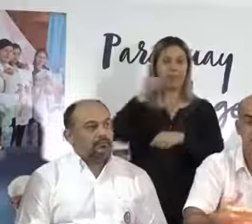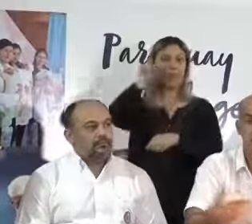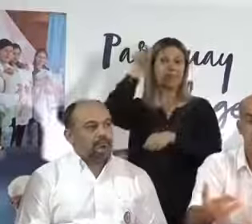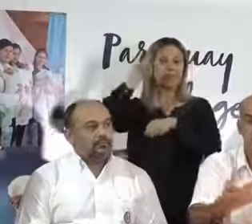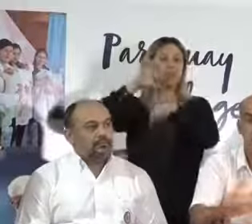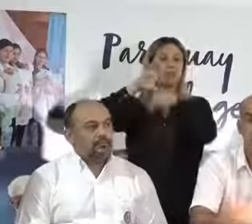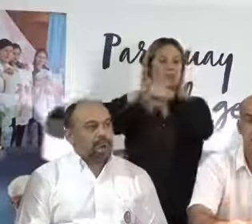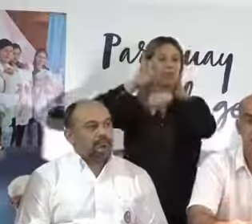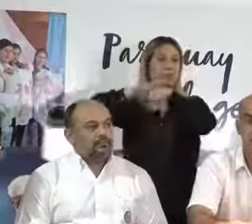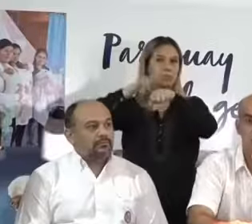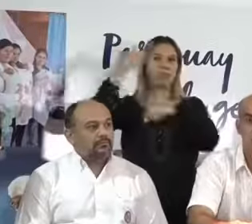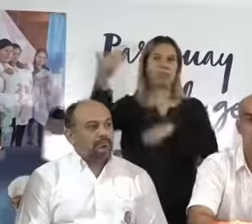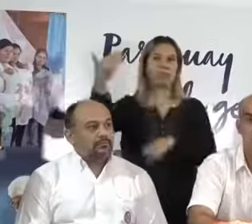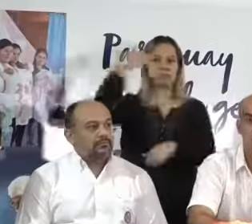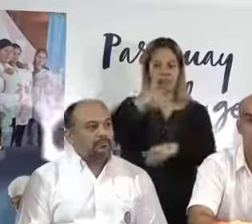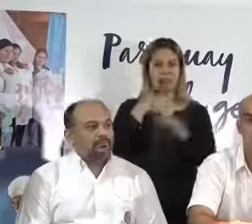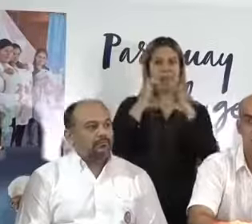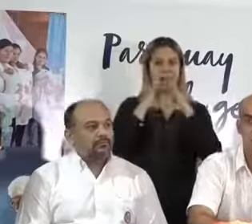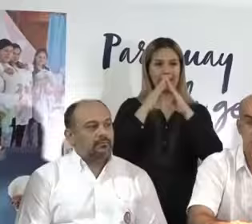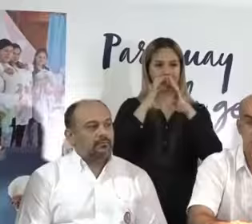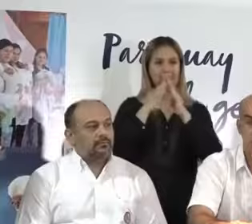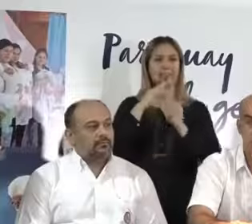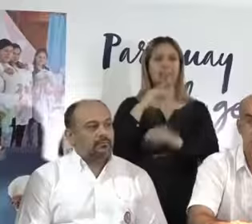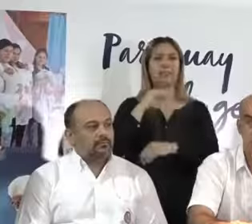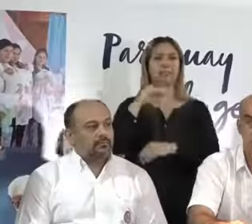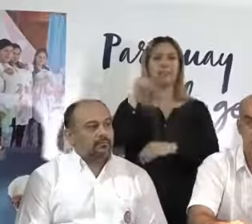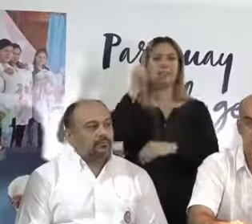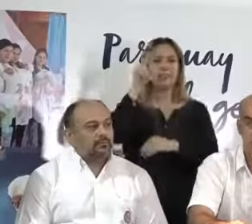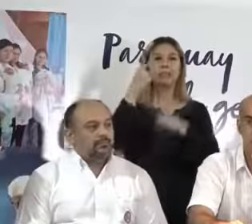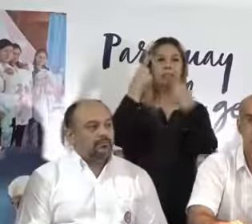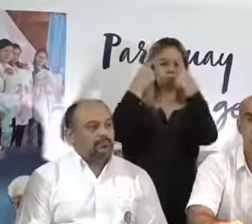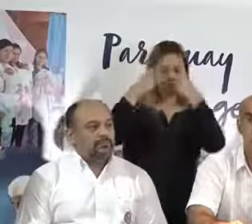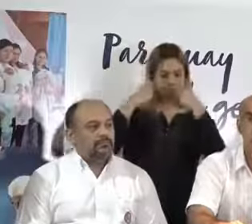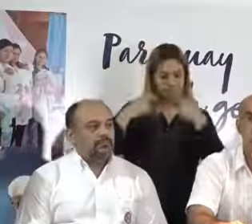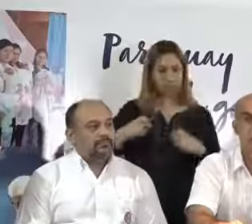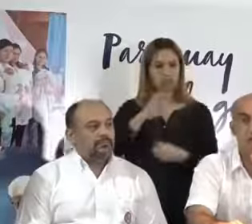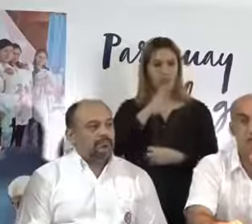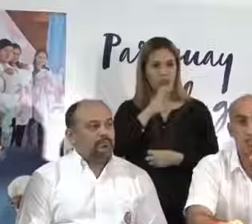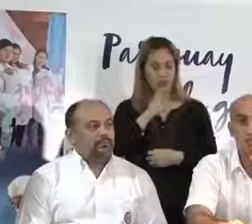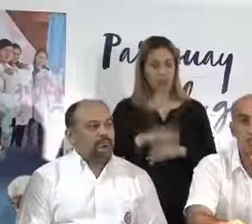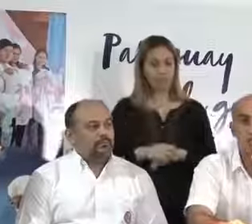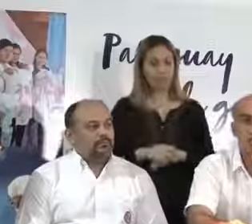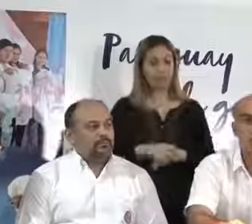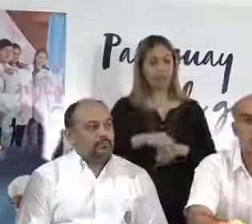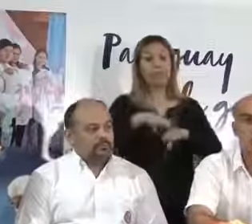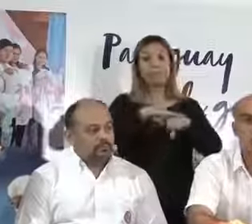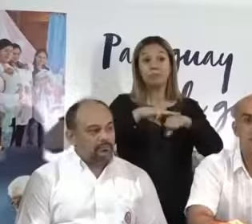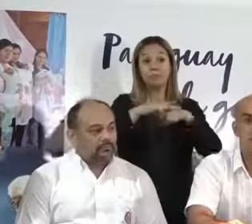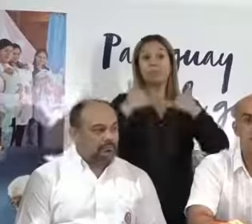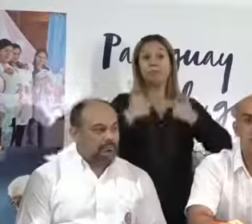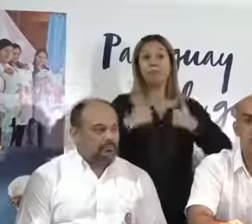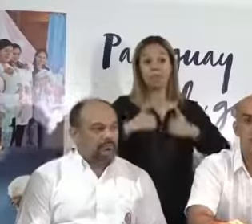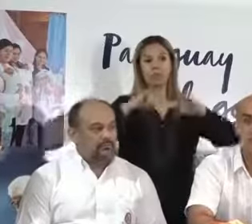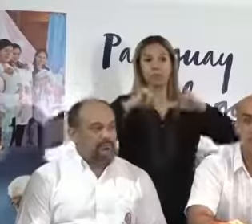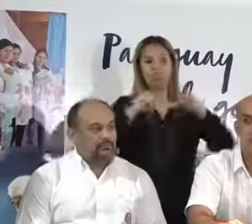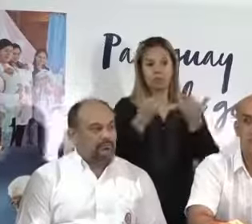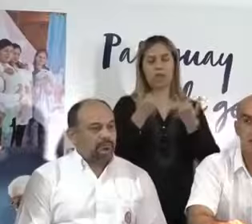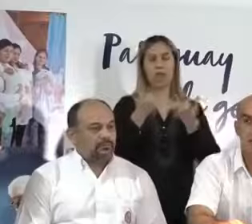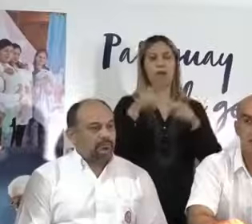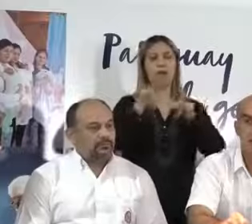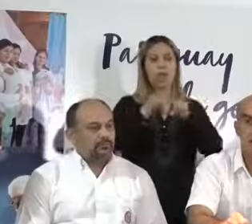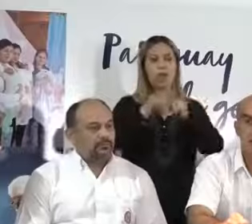de la Salud a través de los mecanismos de contacto que he mencionado. El Ministerio de Salud ya presentó una